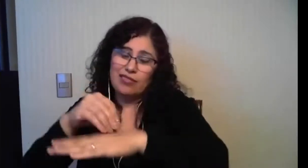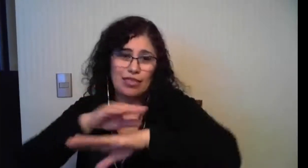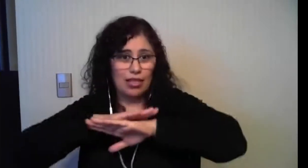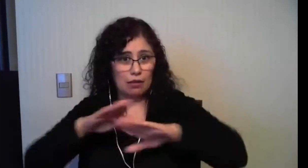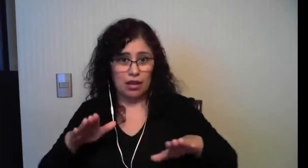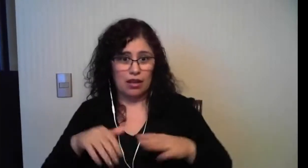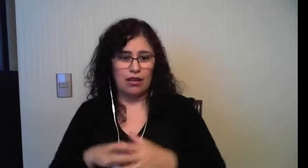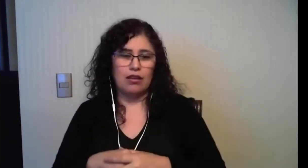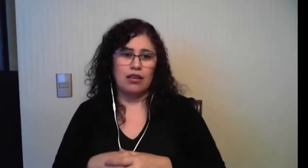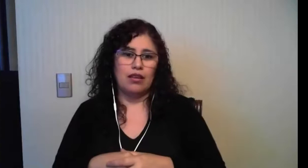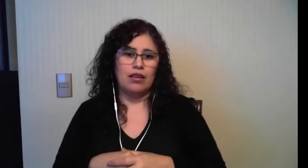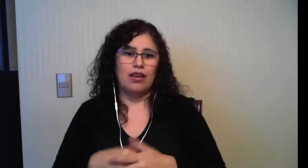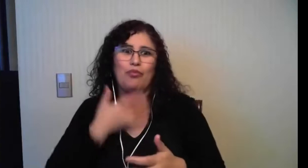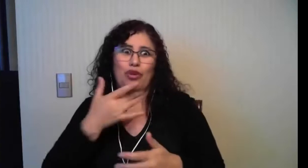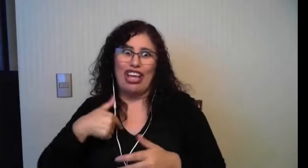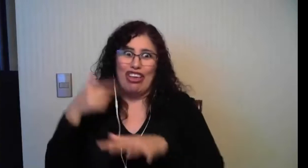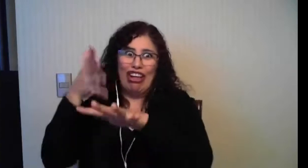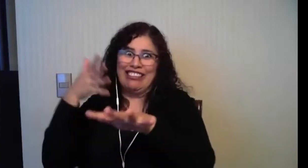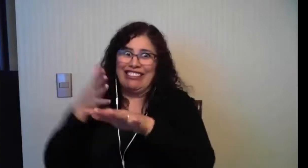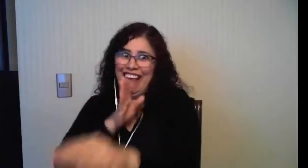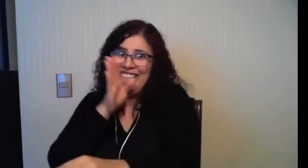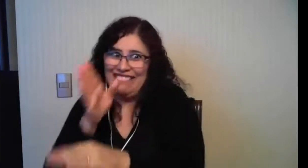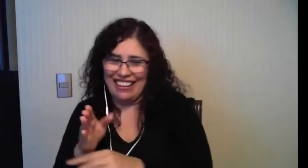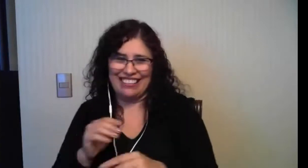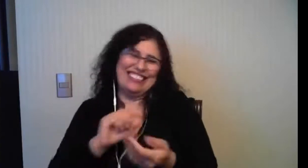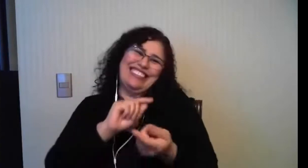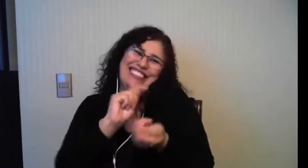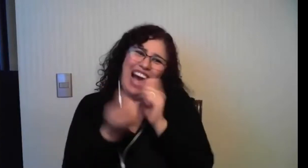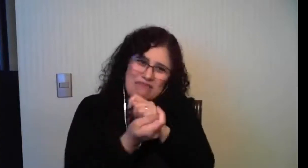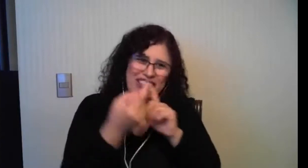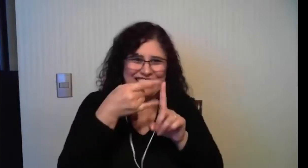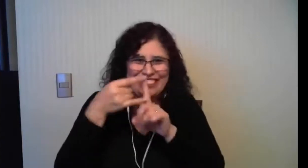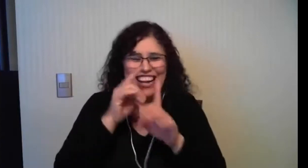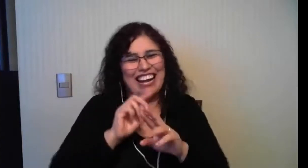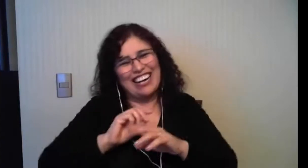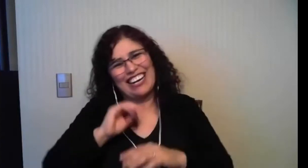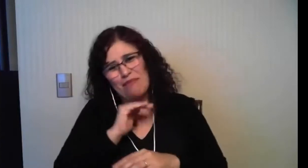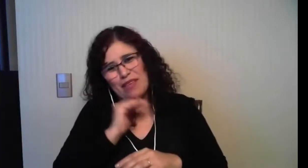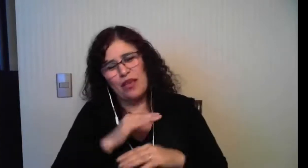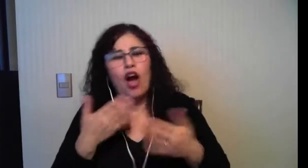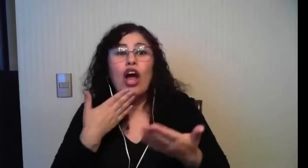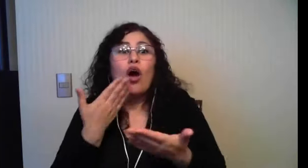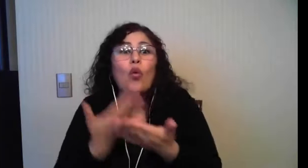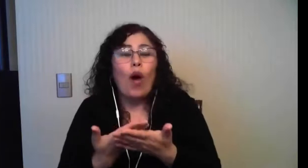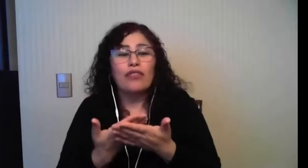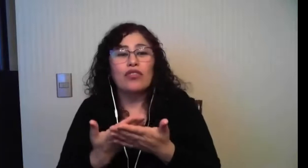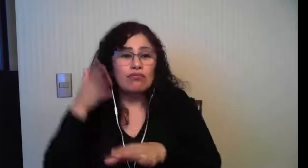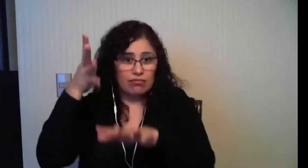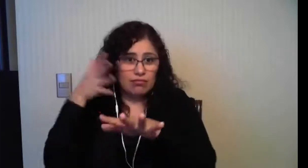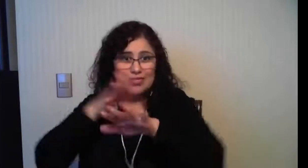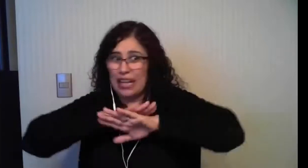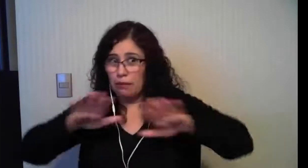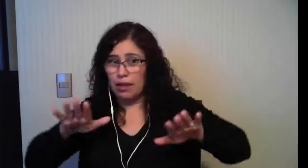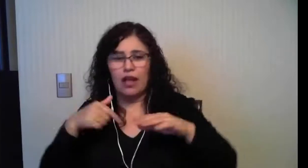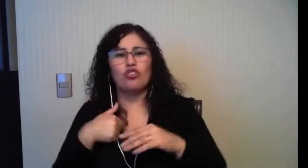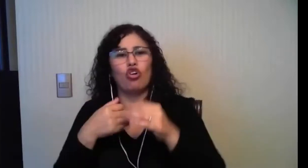y, bueno, tengo que hacer un seminario ahora. Y en cuando termine el seminario ya les voy a compartir